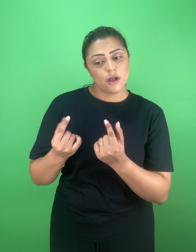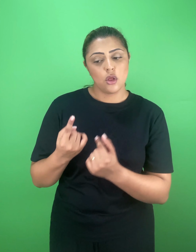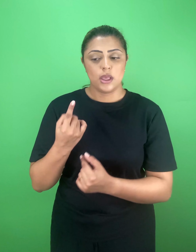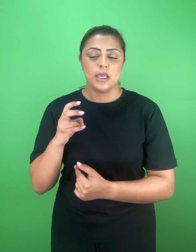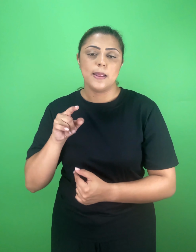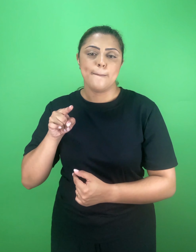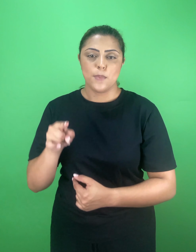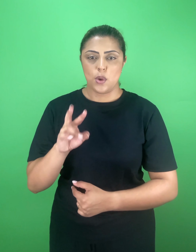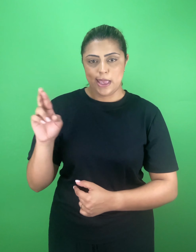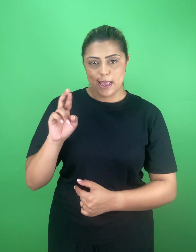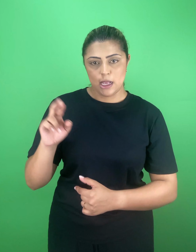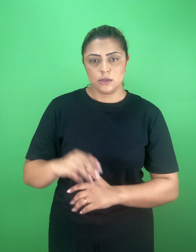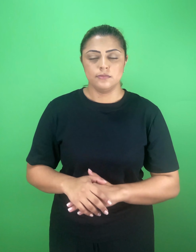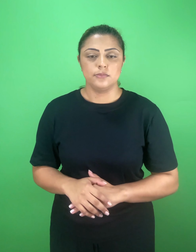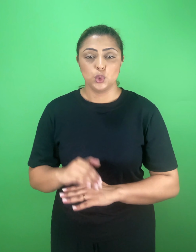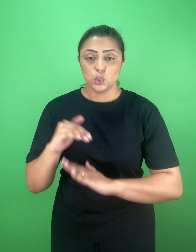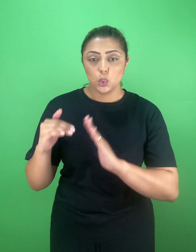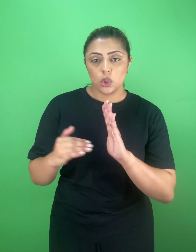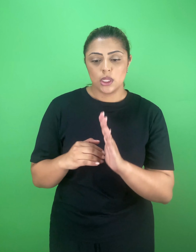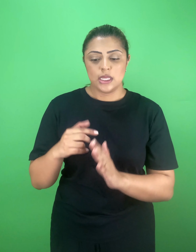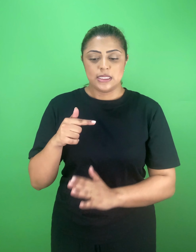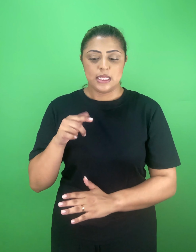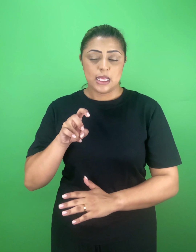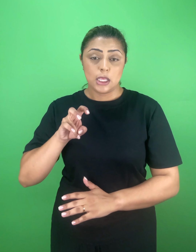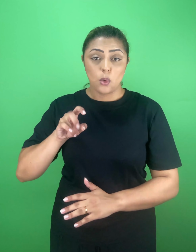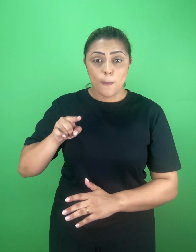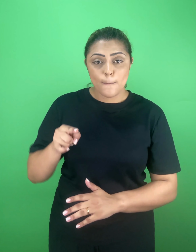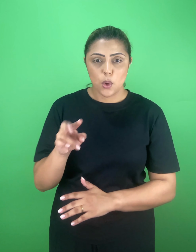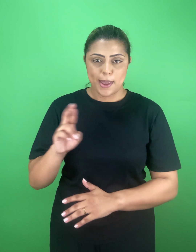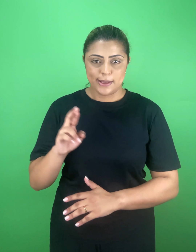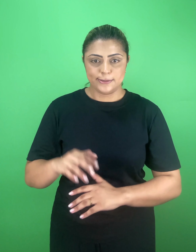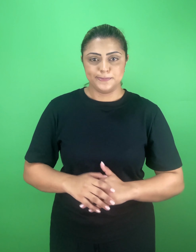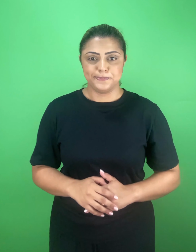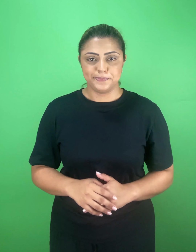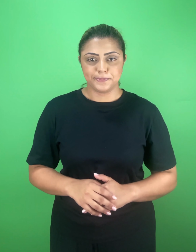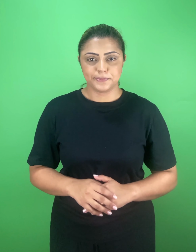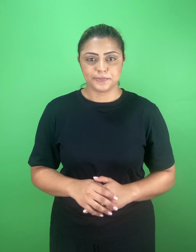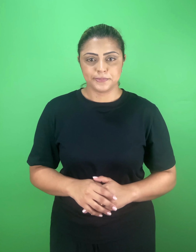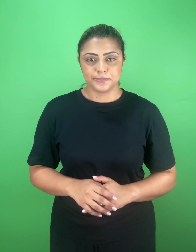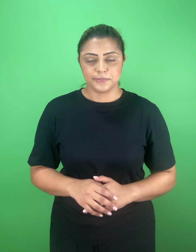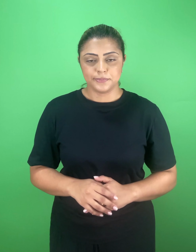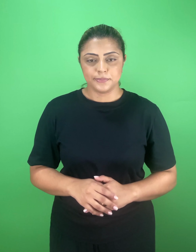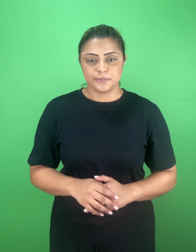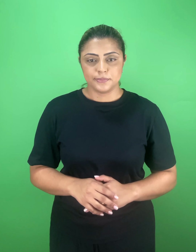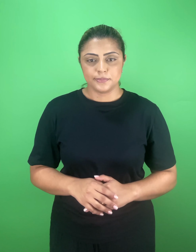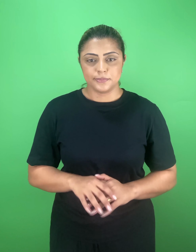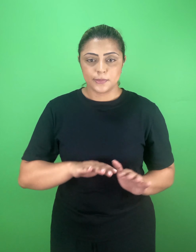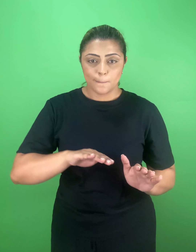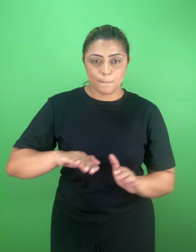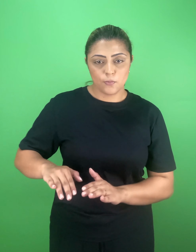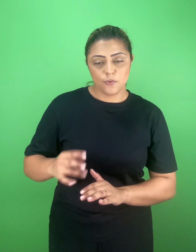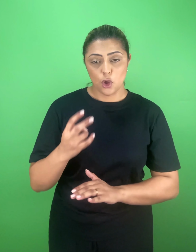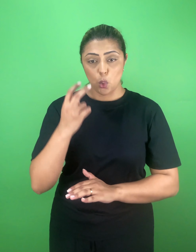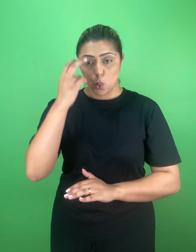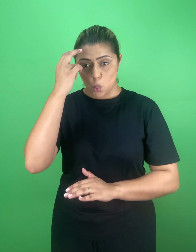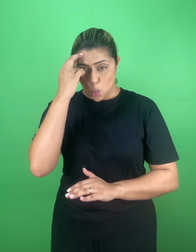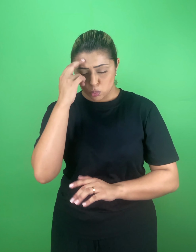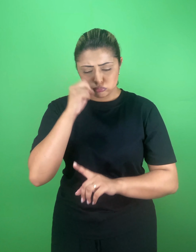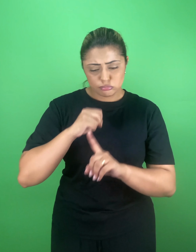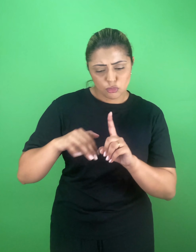R$ 75 mil R$ Categoria Culturas populares Pessoas negras,